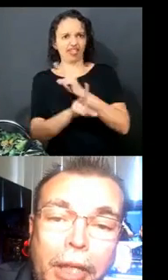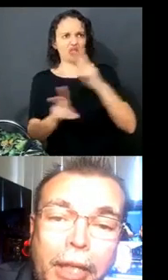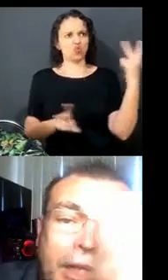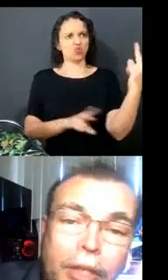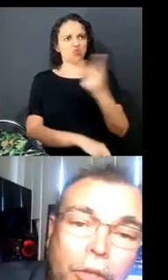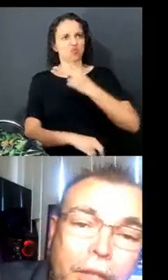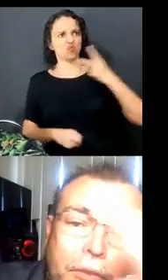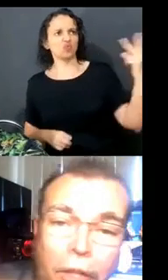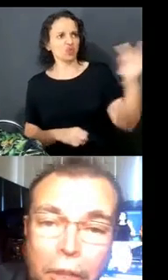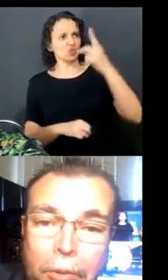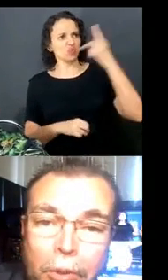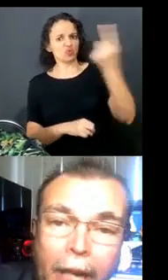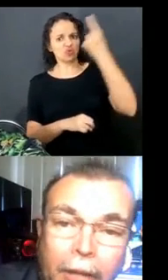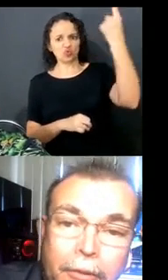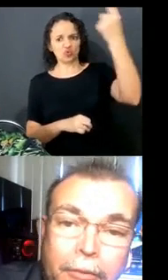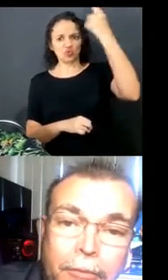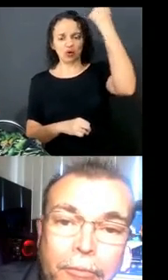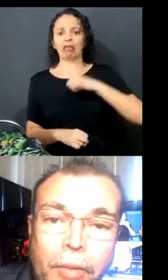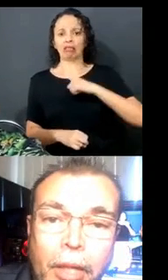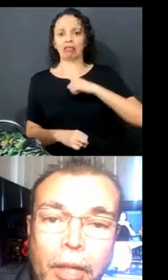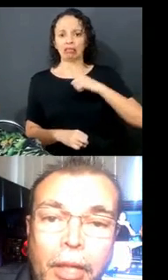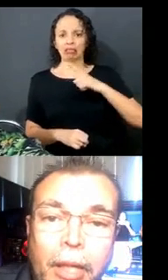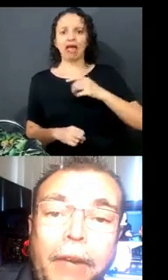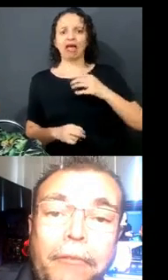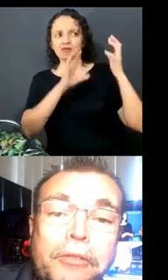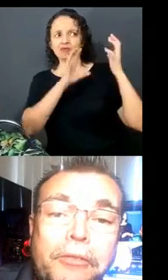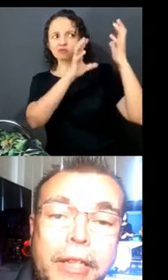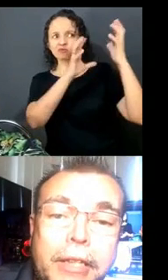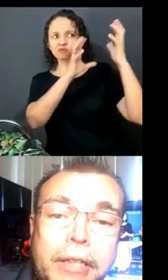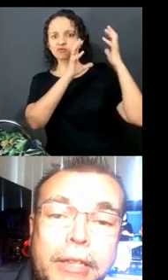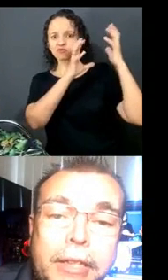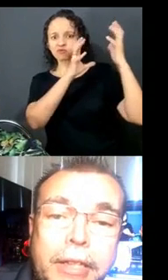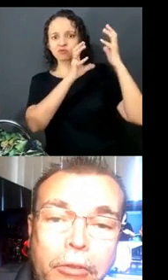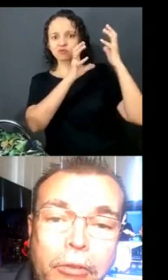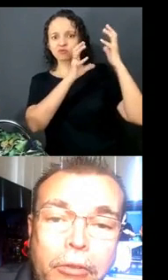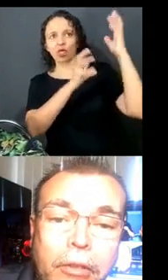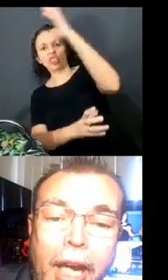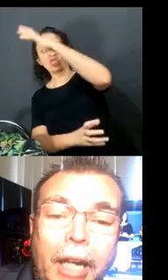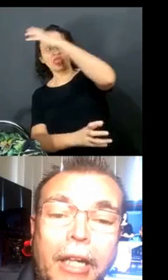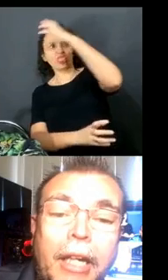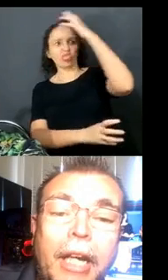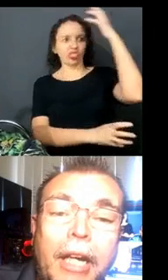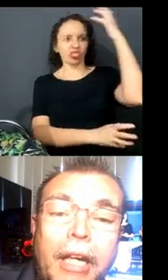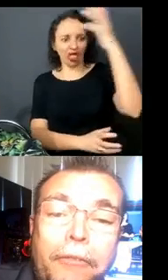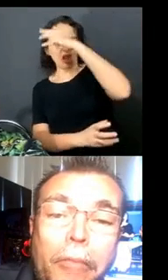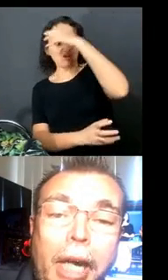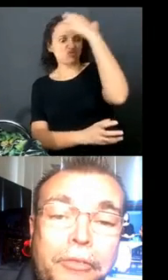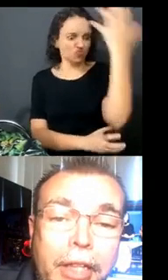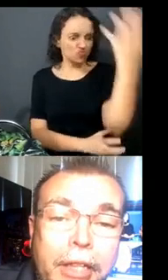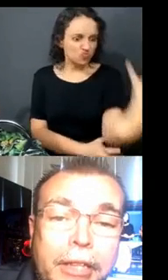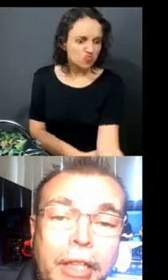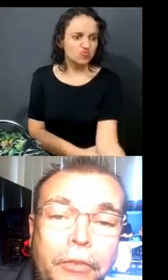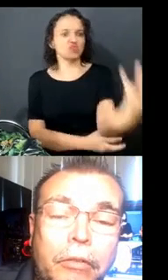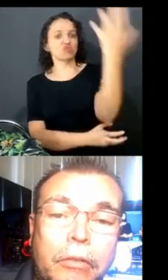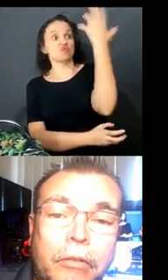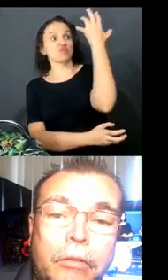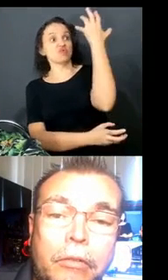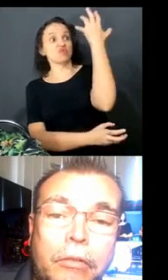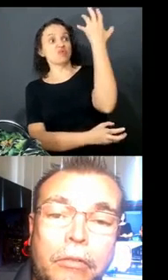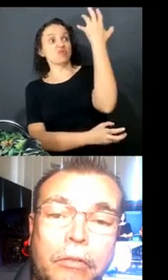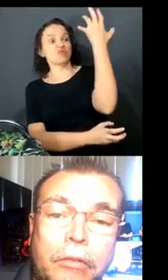tem a palmeira que ela entorta e volta para o lugar. Quem for ela mais flexível, né? Quem for mais